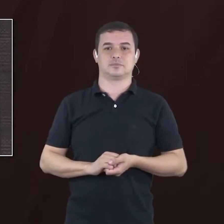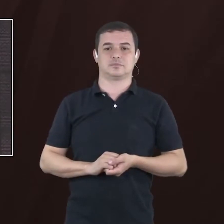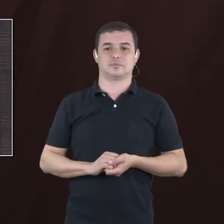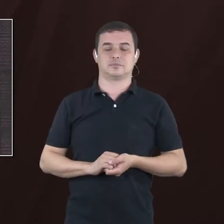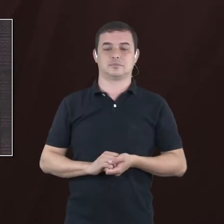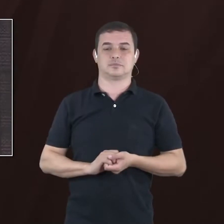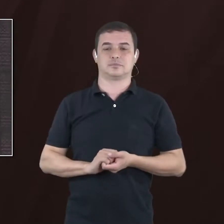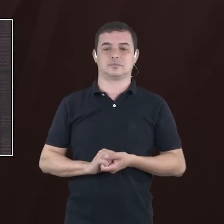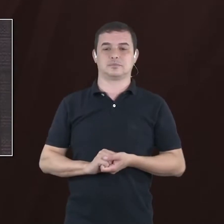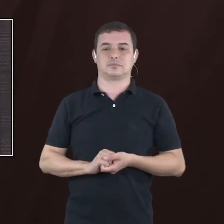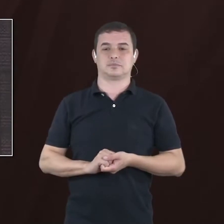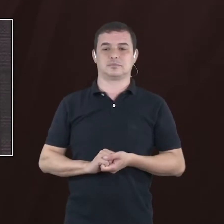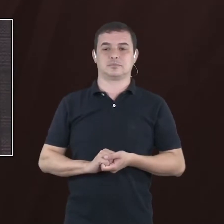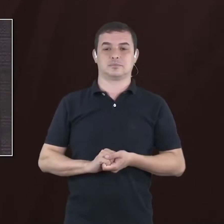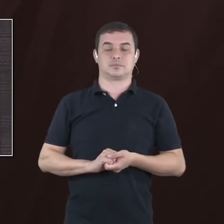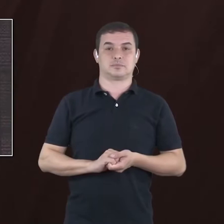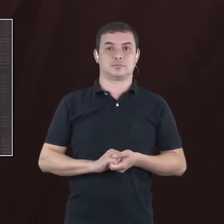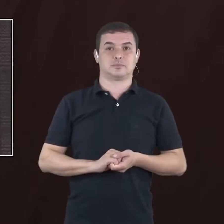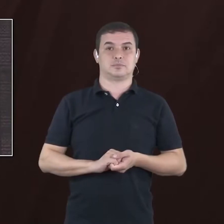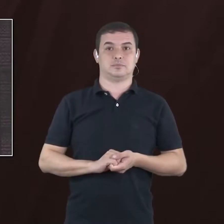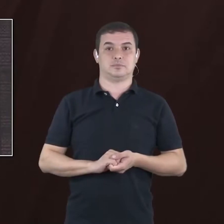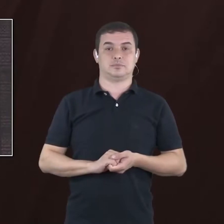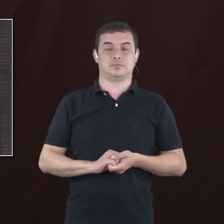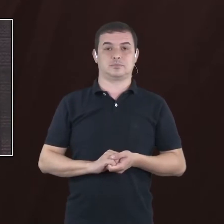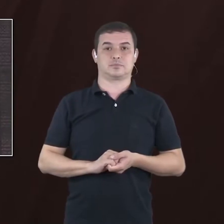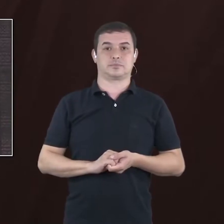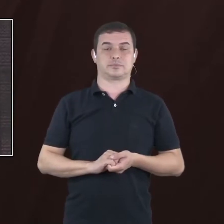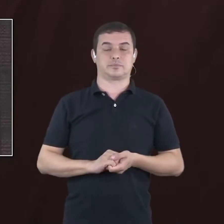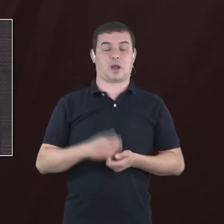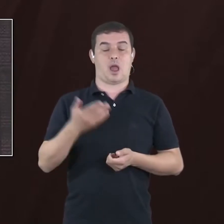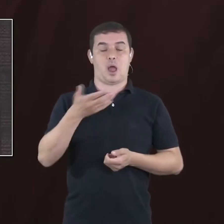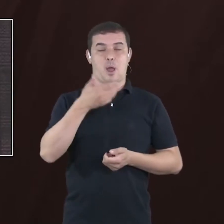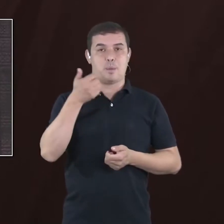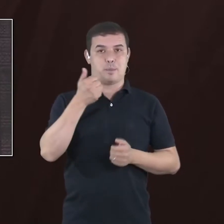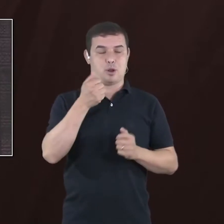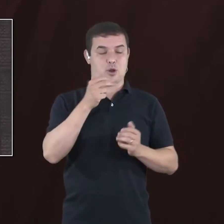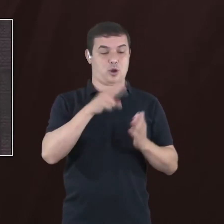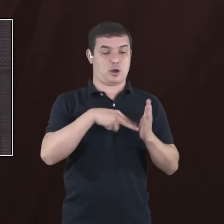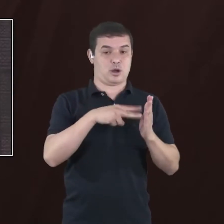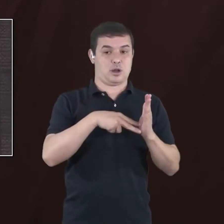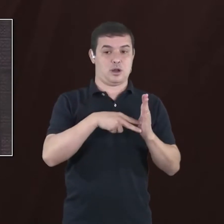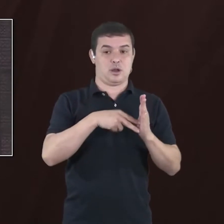Acho que melhor, vamos ler primeiro capítulo 4 de Gálatas, versículo